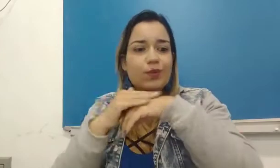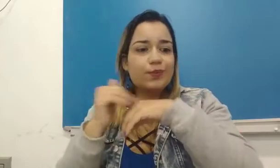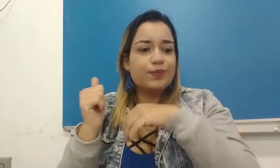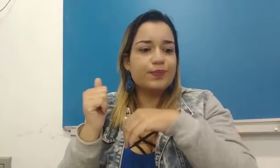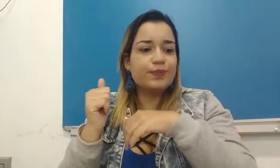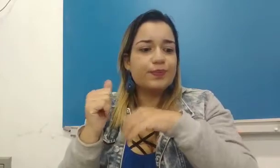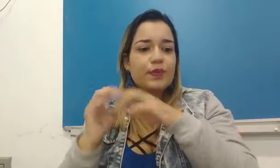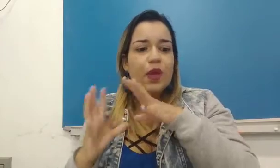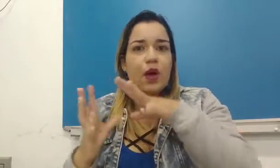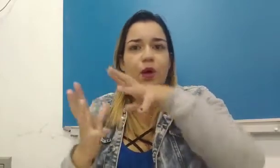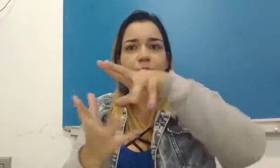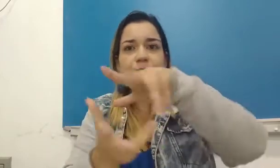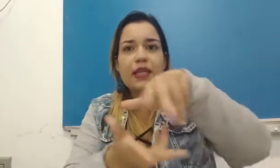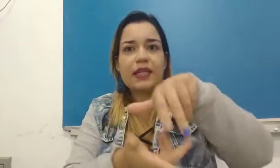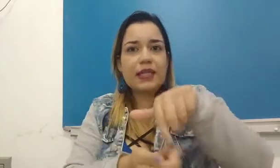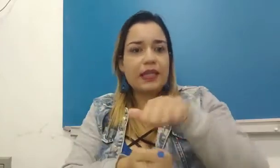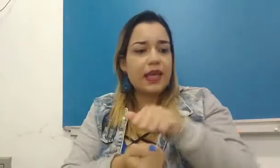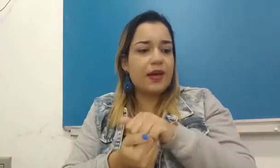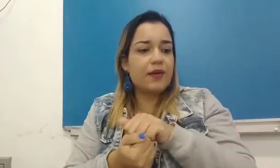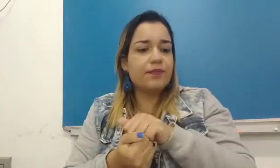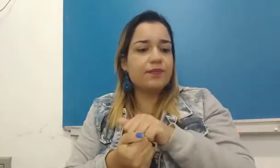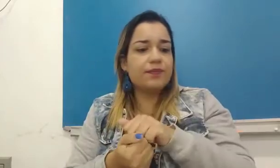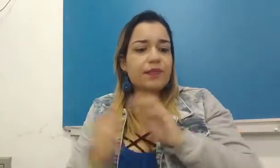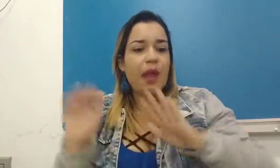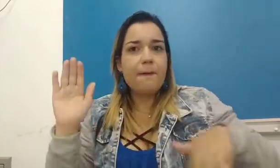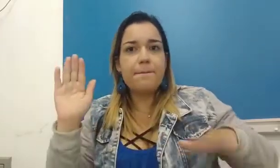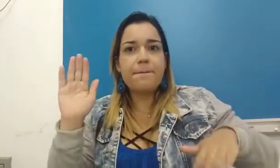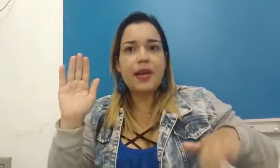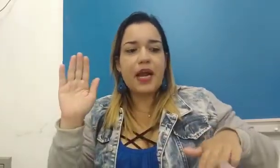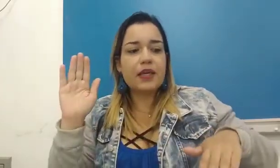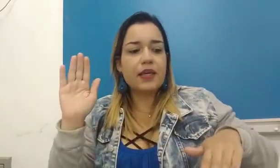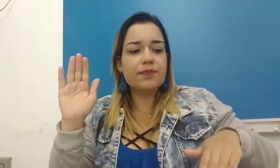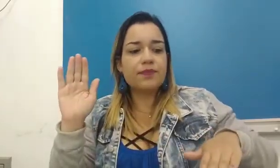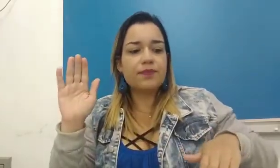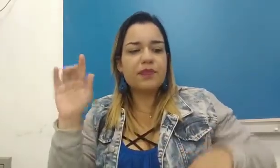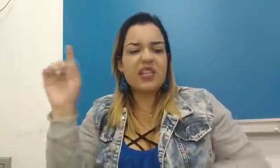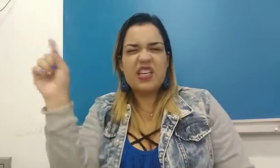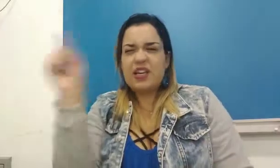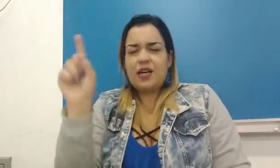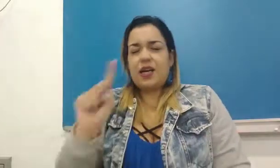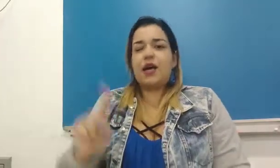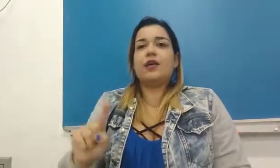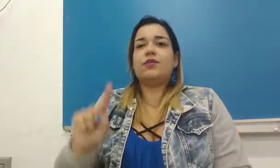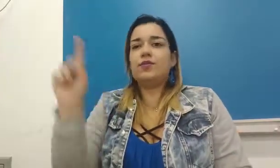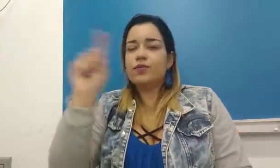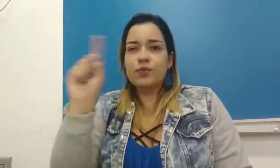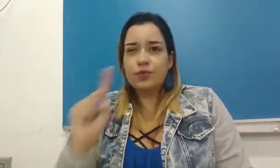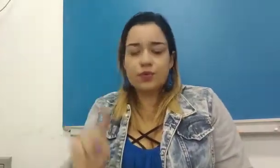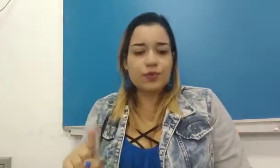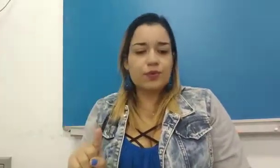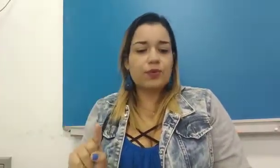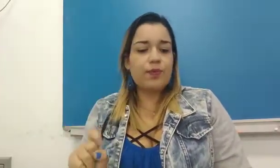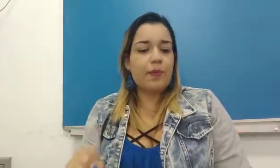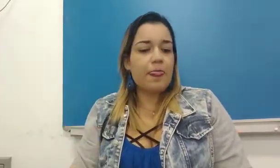pessegueiro, planeta Terra, praia, raio,